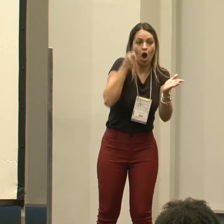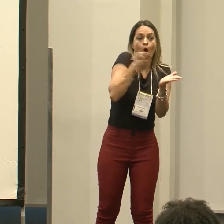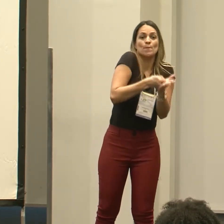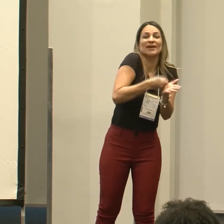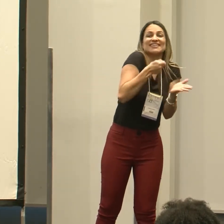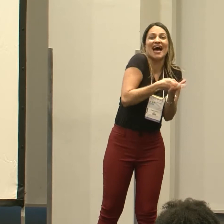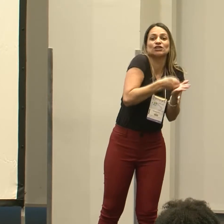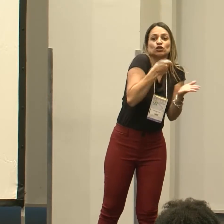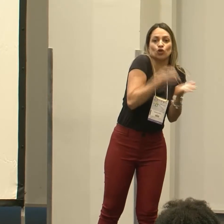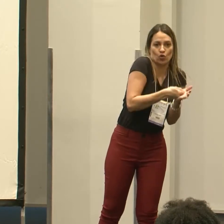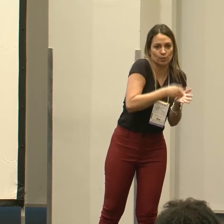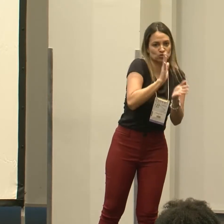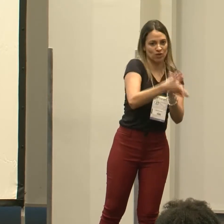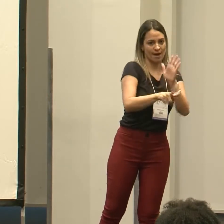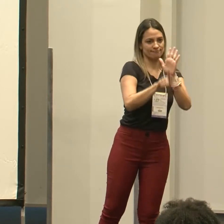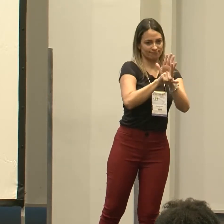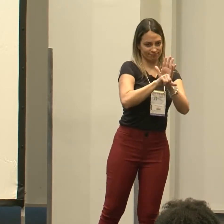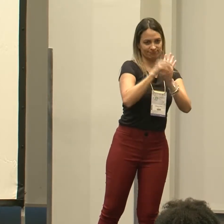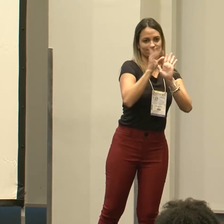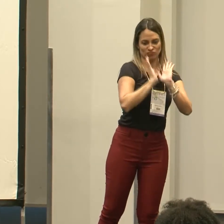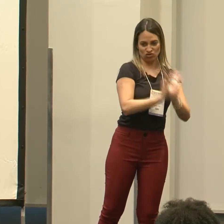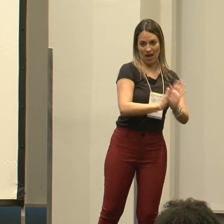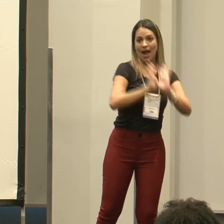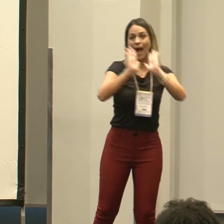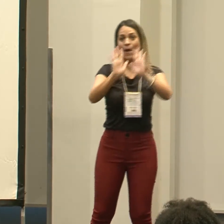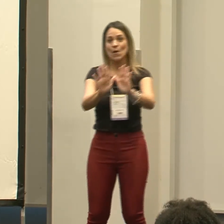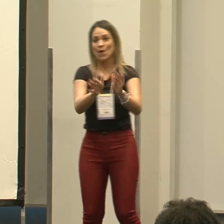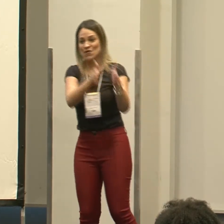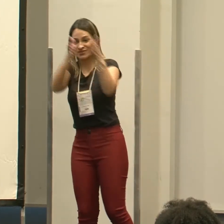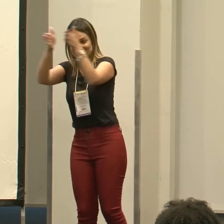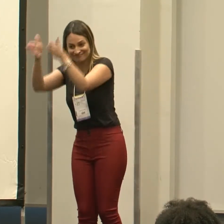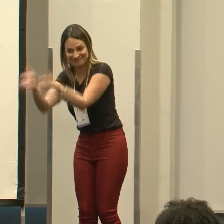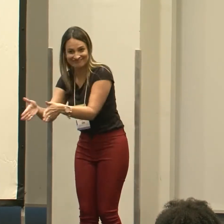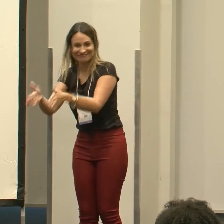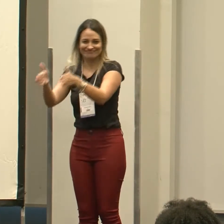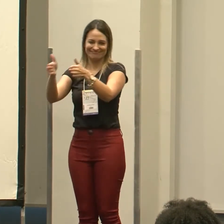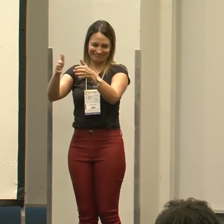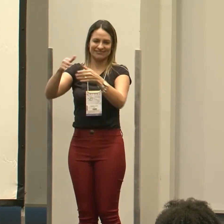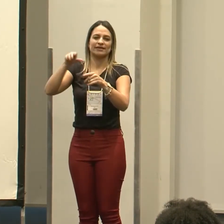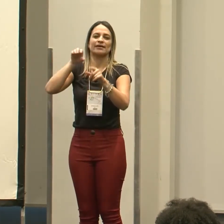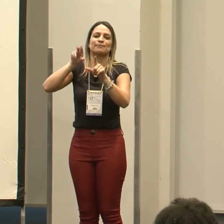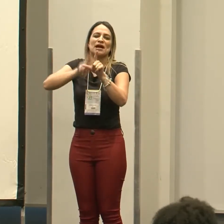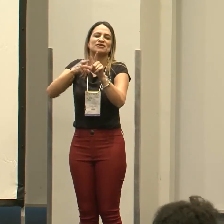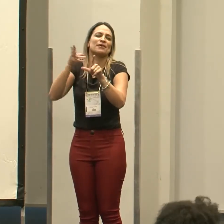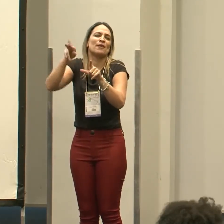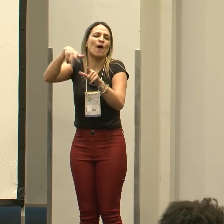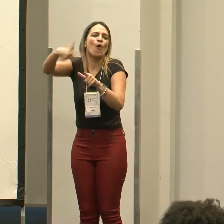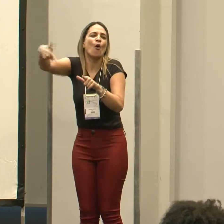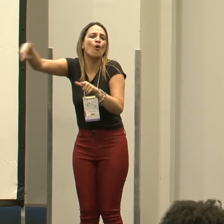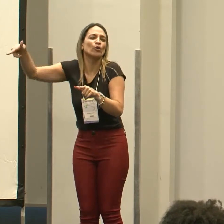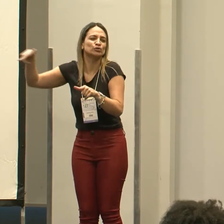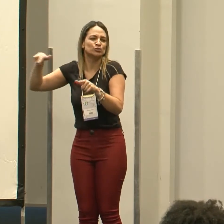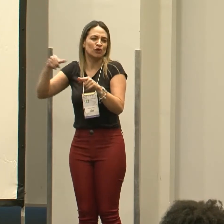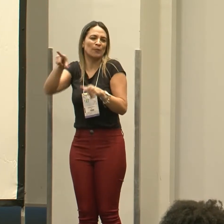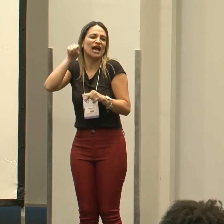de licenciatura. Licenciatura é obrigatória. A lei já diz isso. Por outro lado, outros cursos,